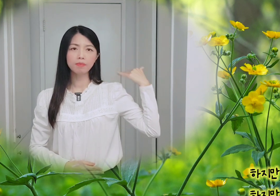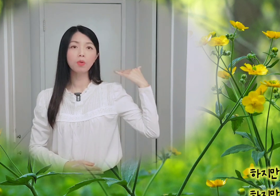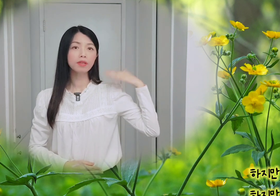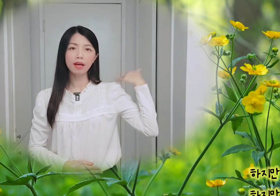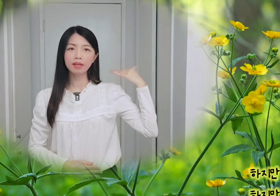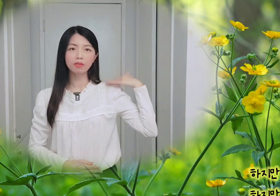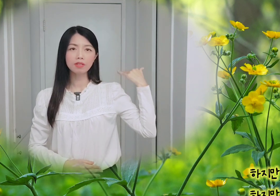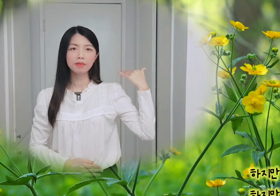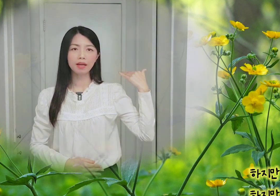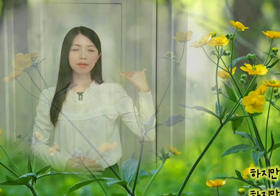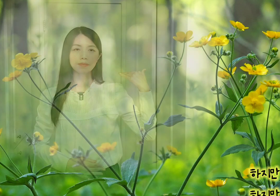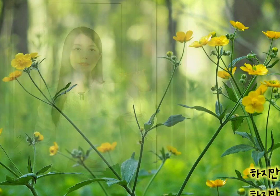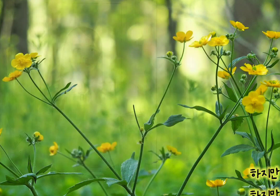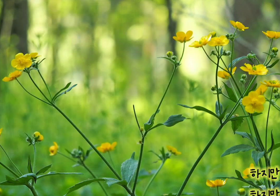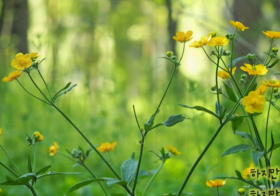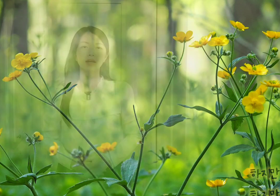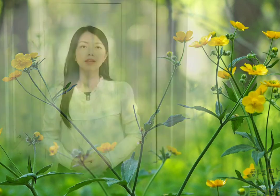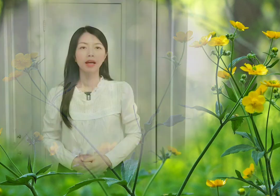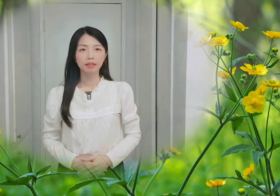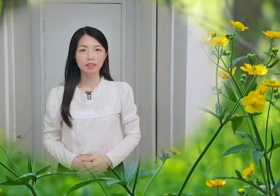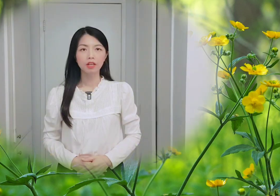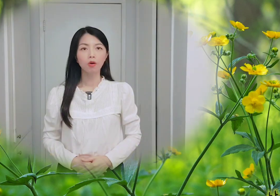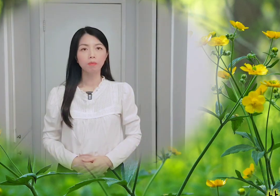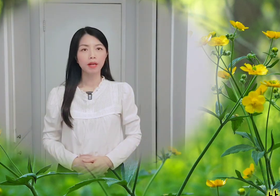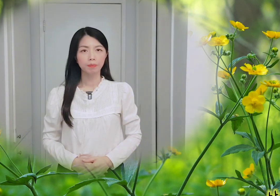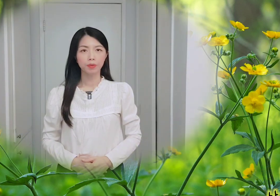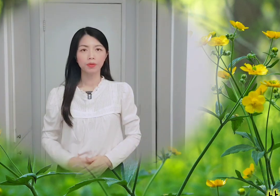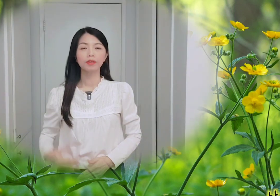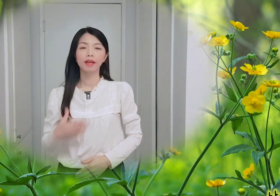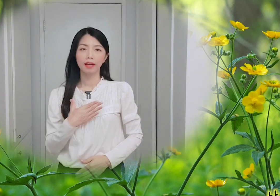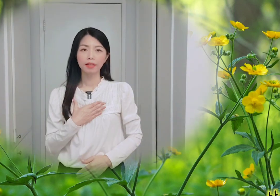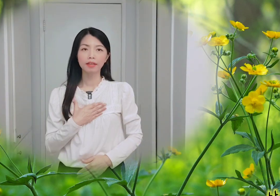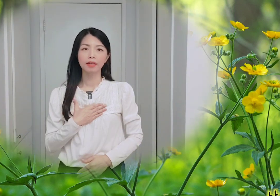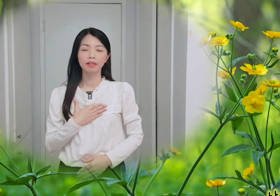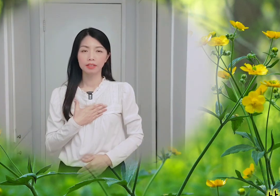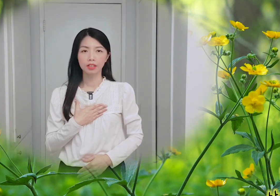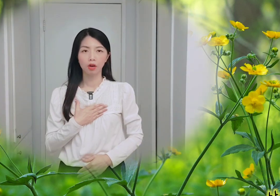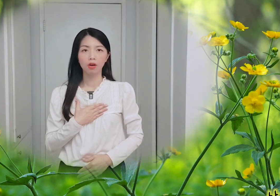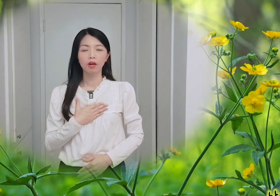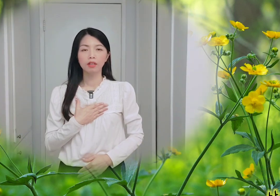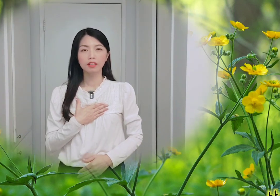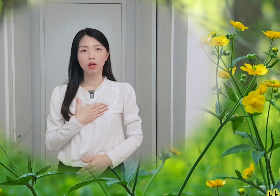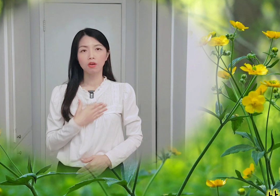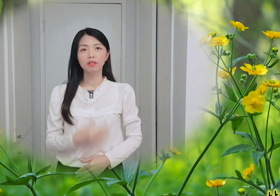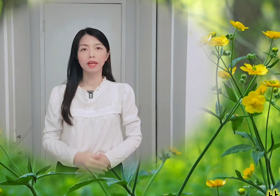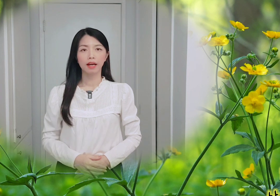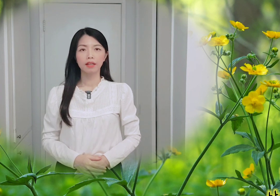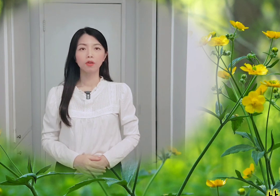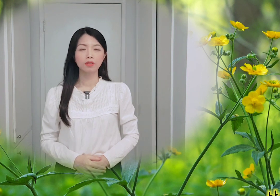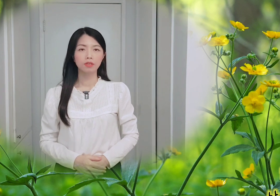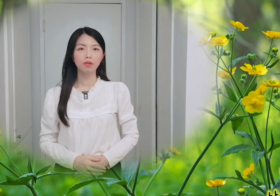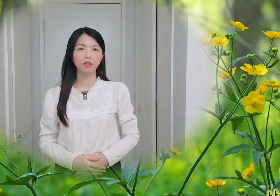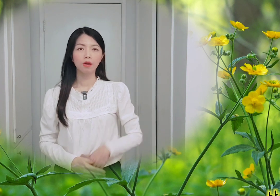몰랐어. 모르다 이런 뜻입니다. 난 그저 엄마일 뿐. 난 그저,